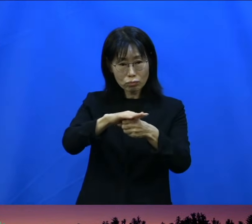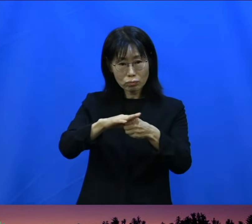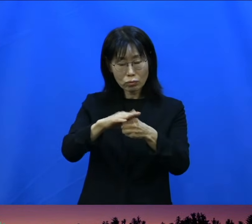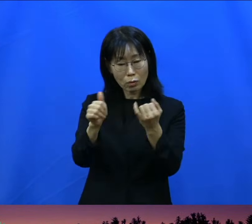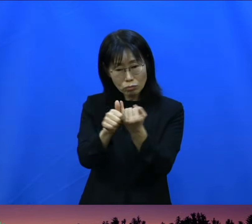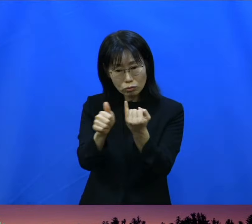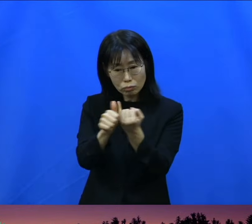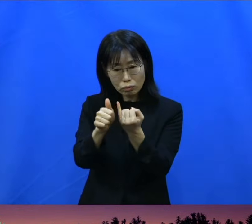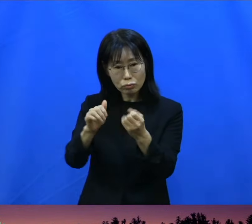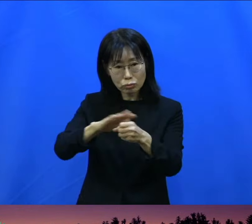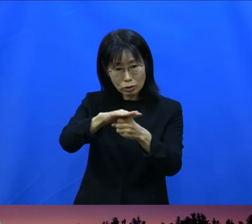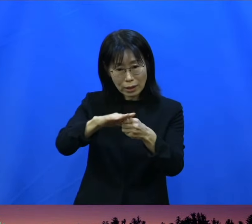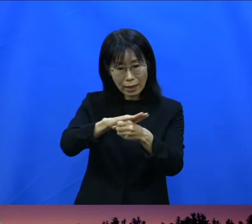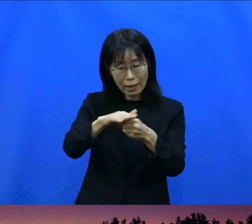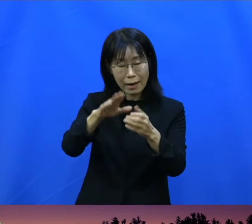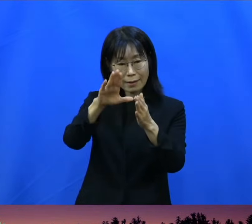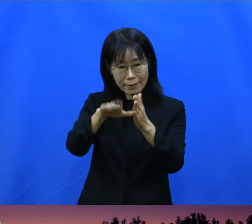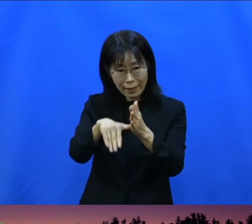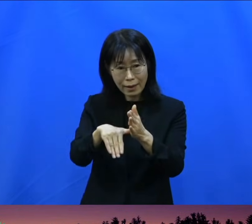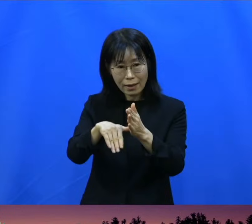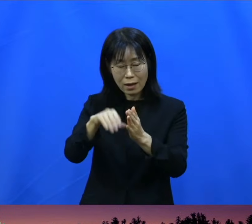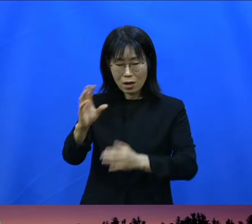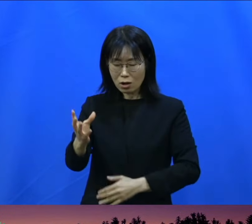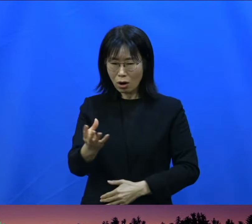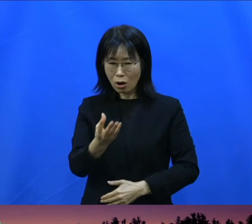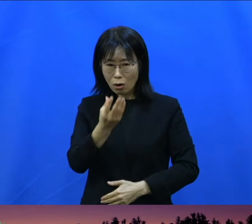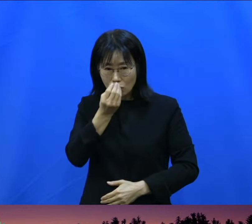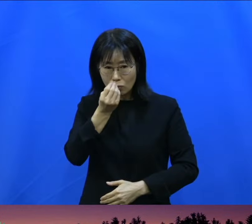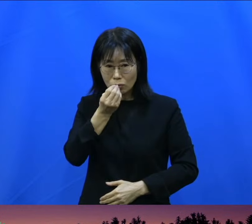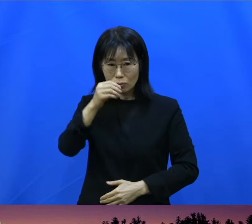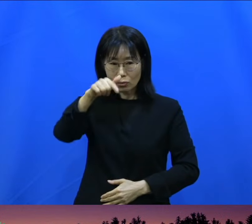거룩이 필요해요. 거룩이 빠져버리면 부부의 사랑은 깨져요.